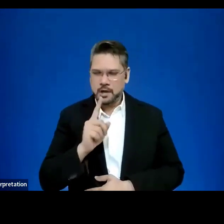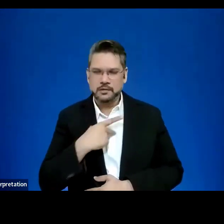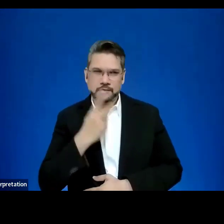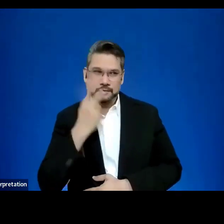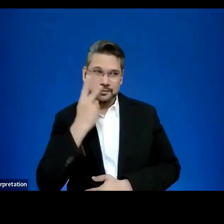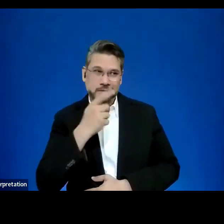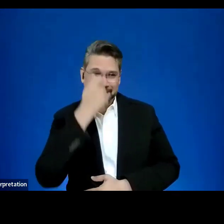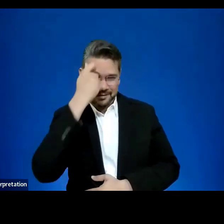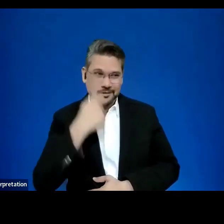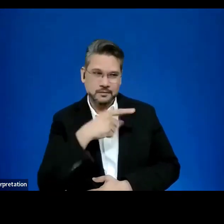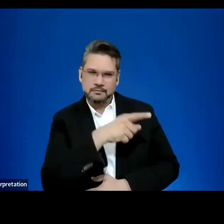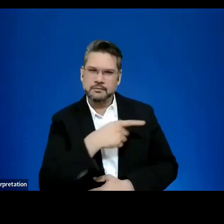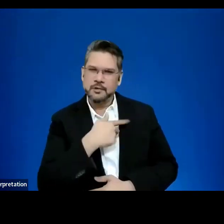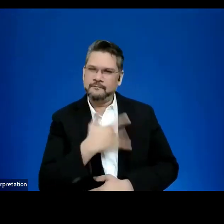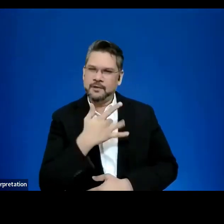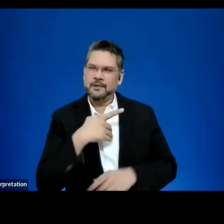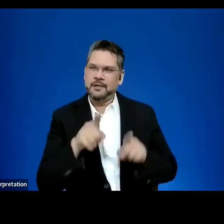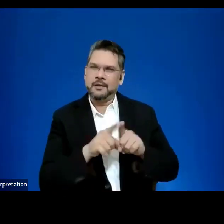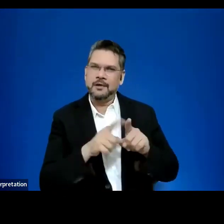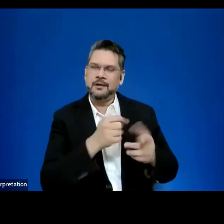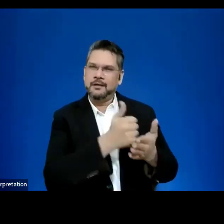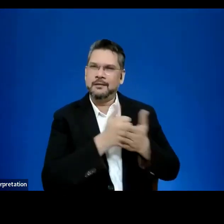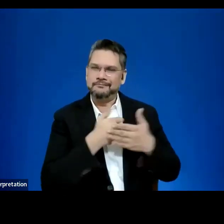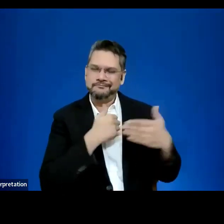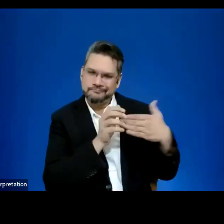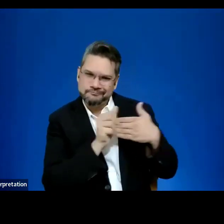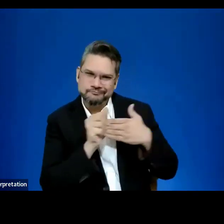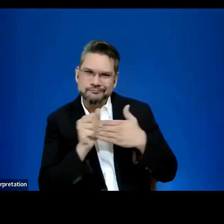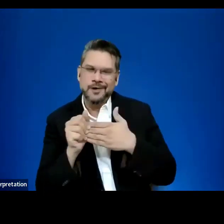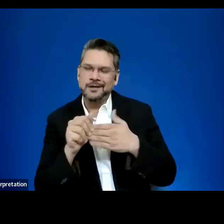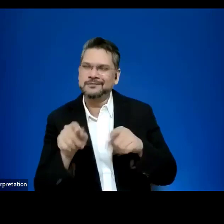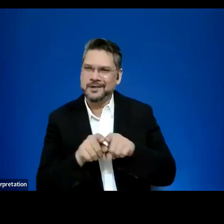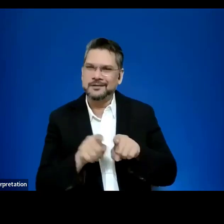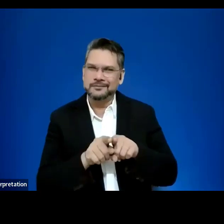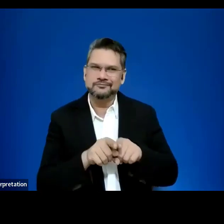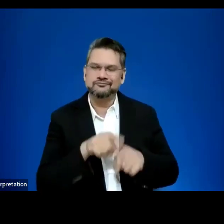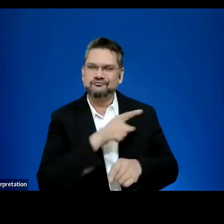不是，我没有宗教信仰，但我想要说的是，